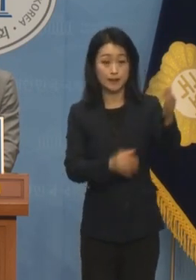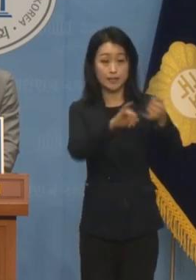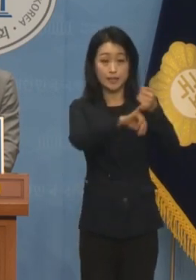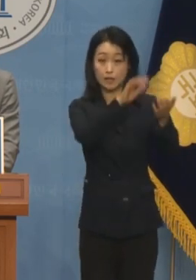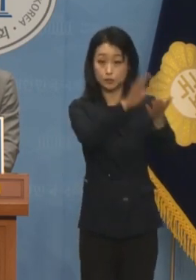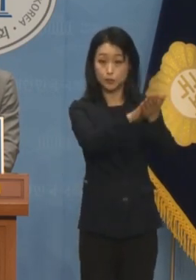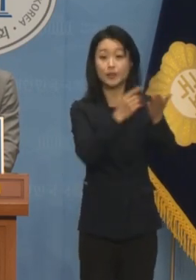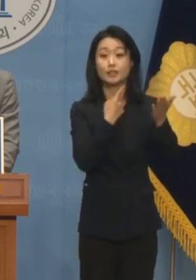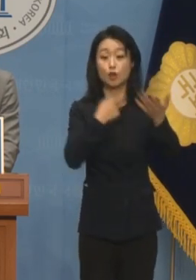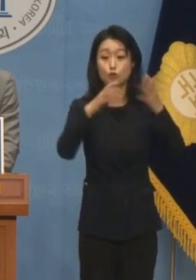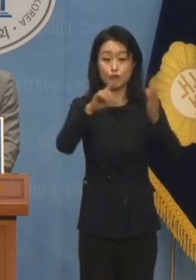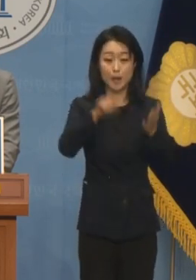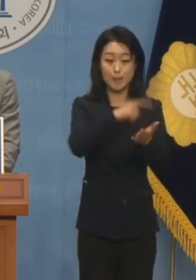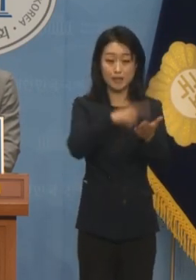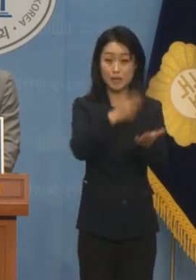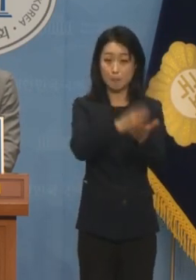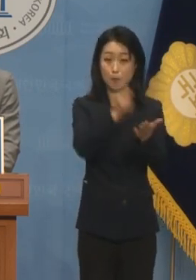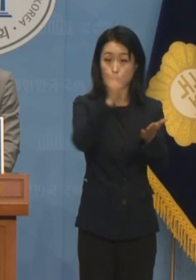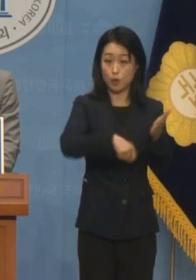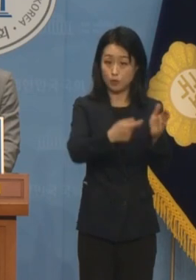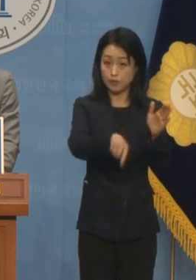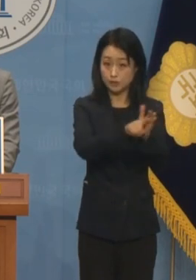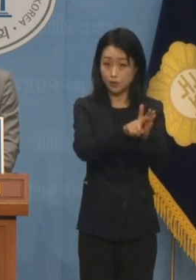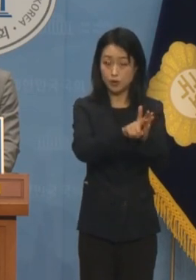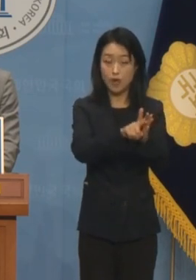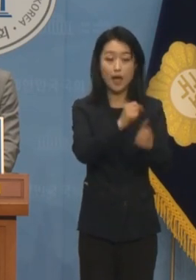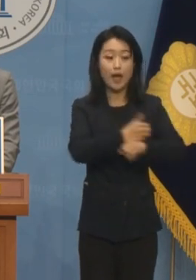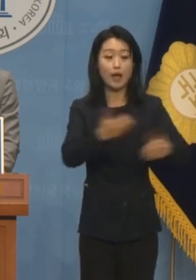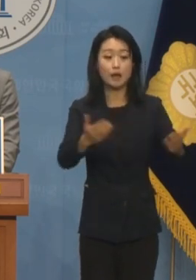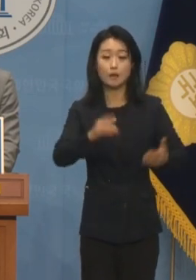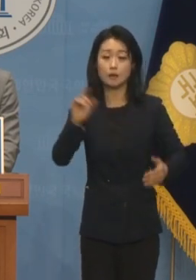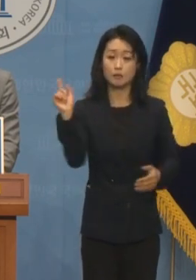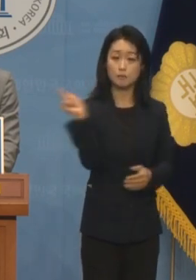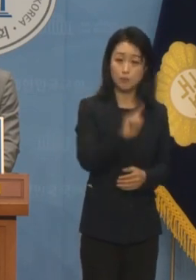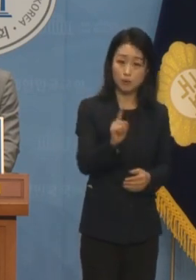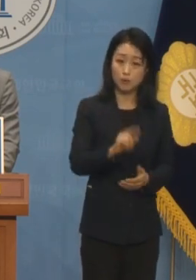약속한 국가배상법 통과를 위해 무엇을 했습니까?